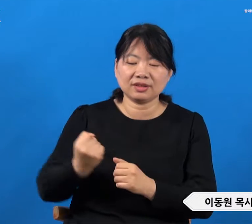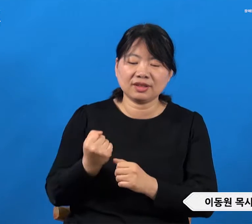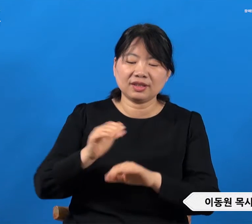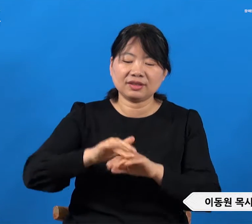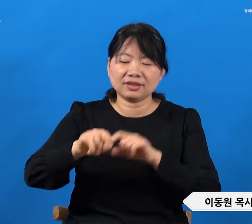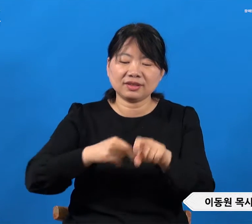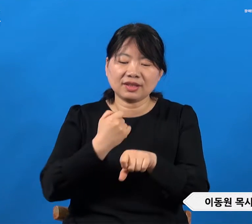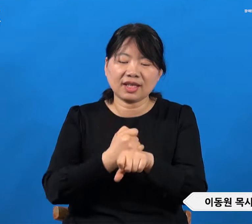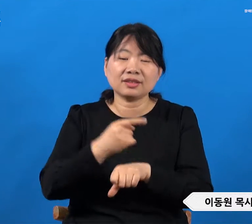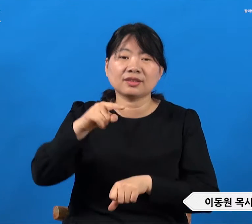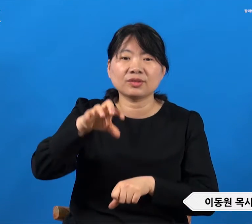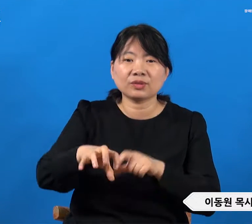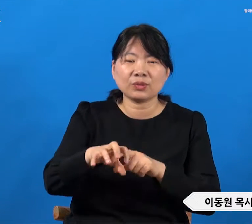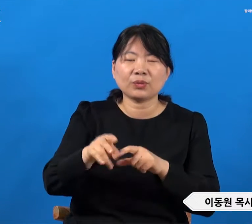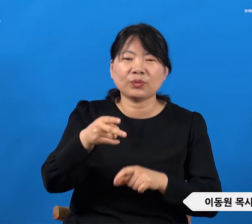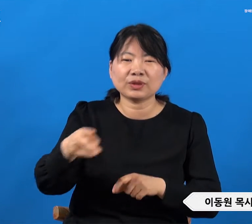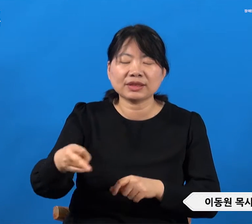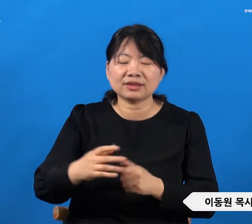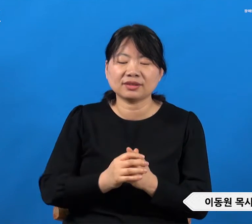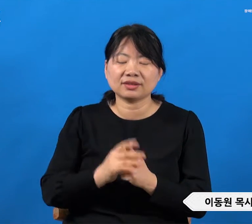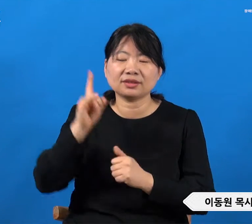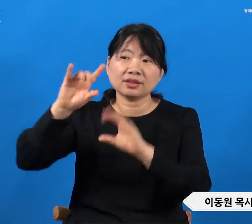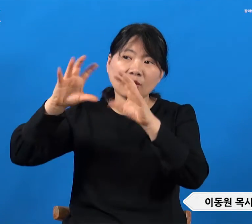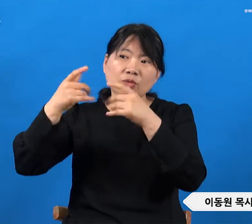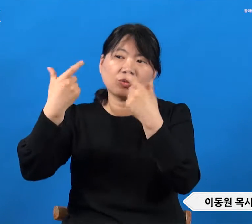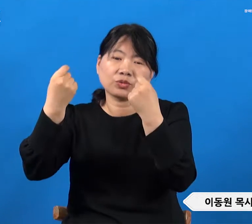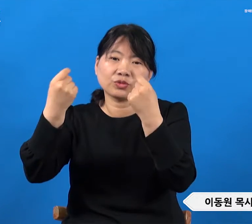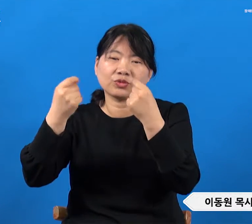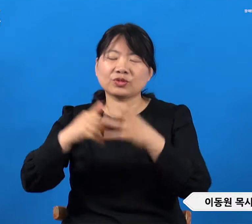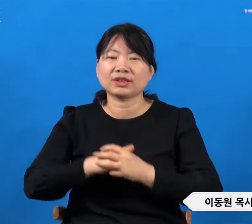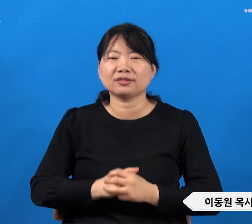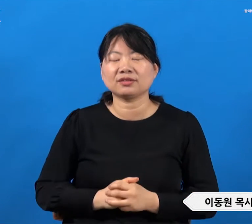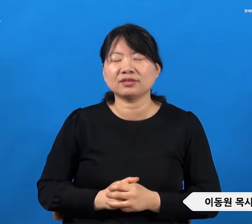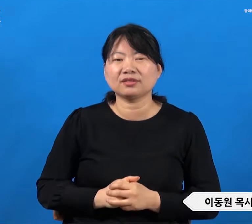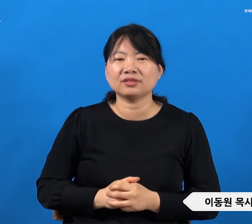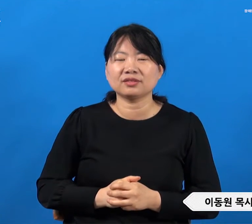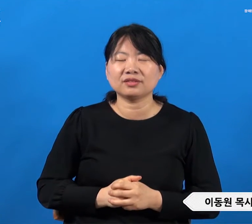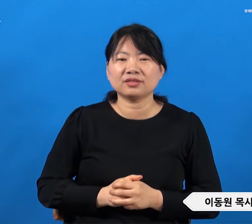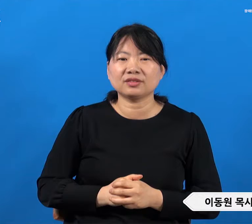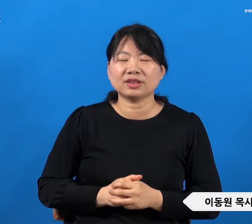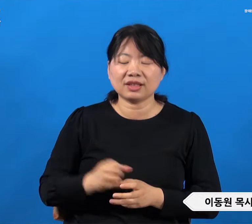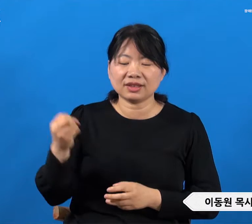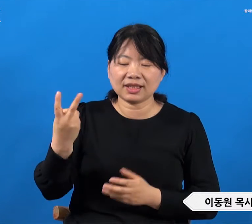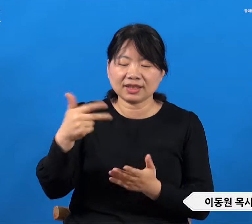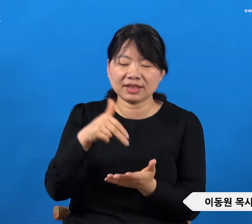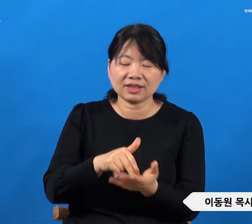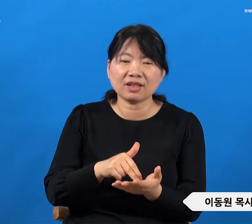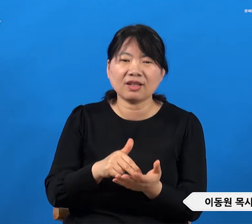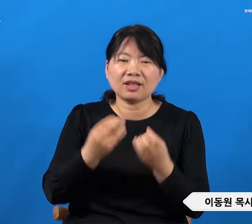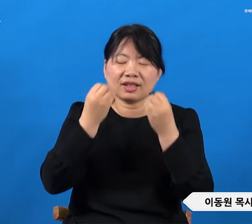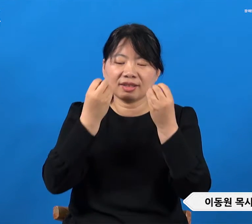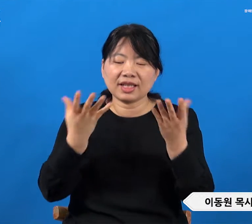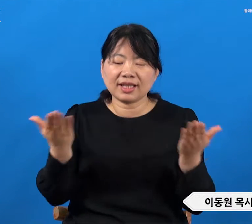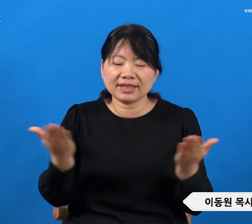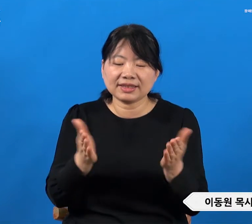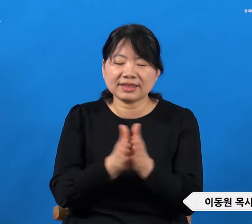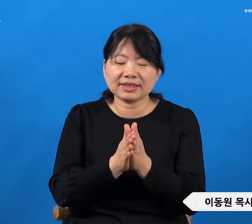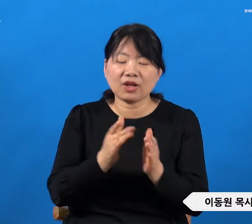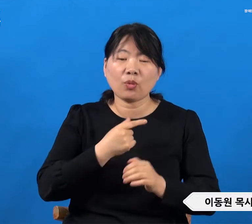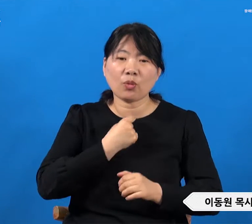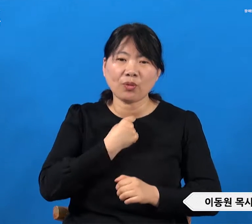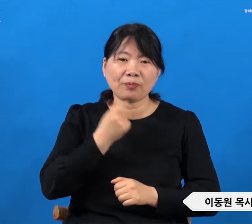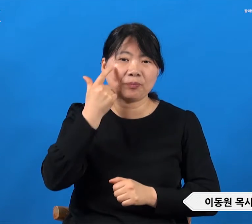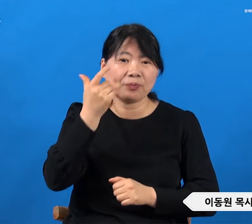준행되고 실천되는 그것이 바로 천국이 아니겠습니까? 다시 일어나 새 일을